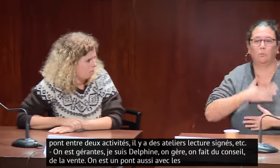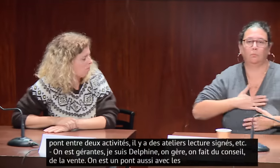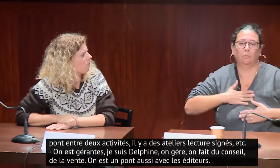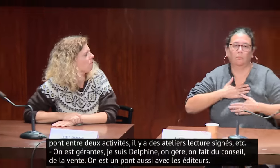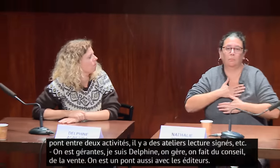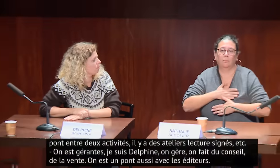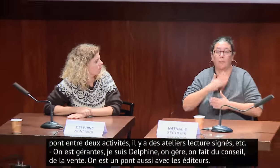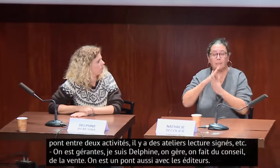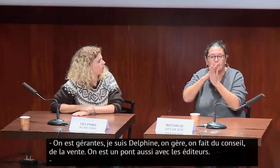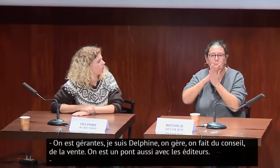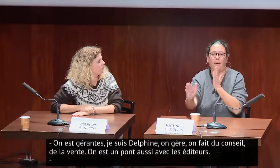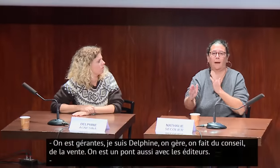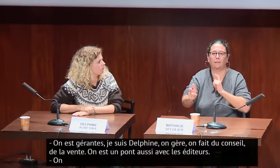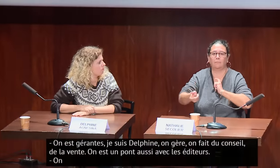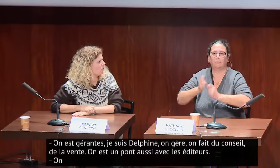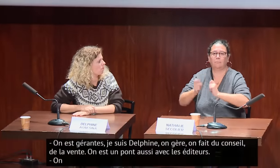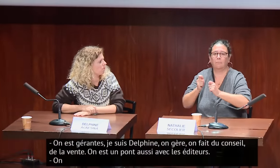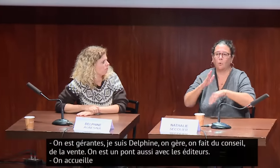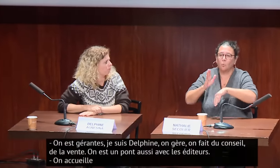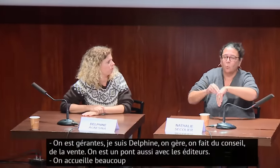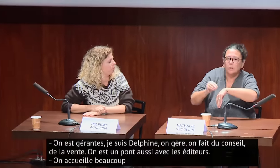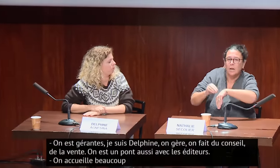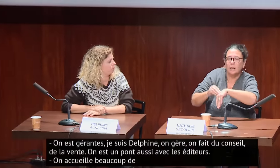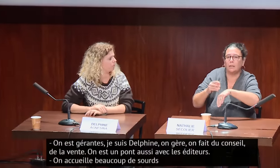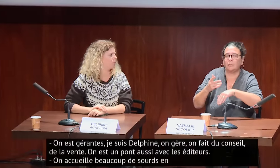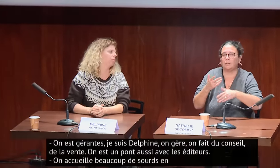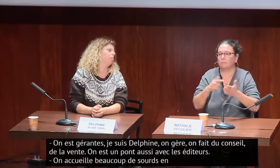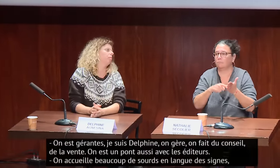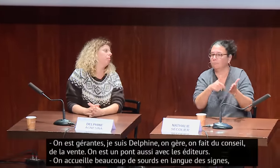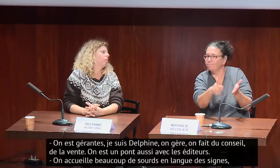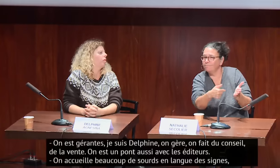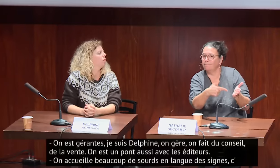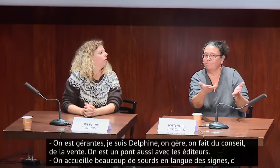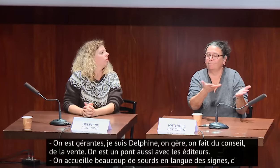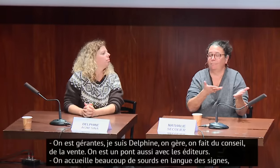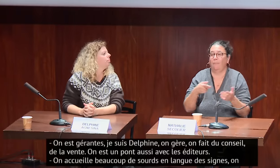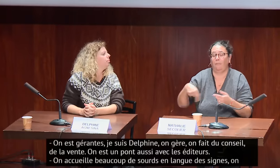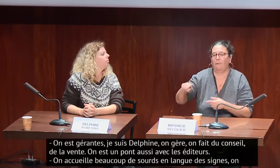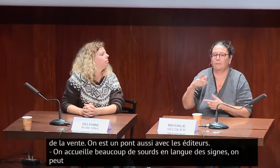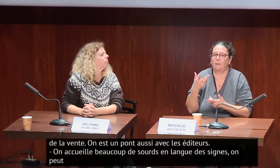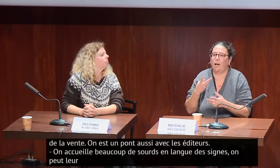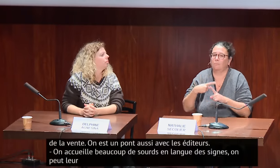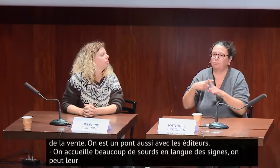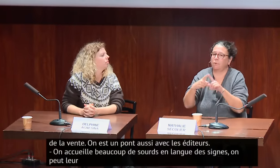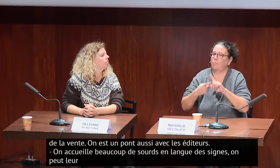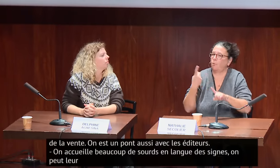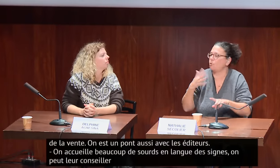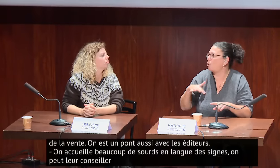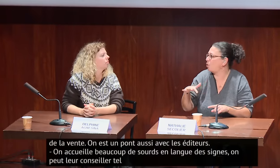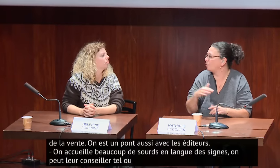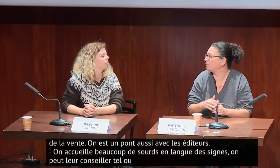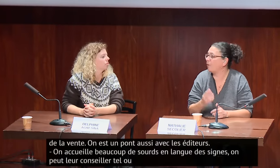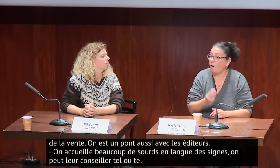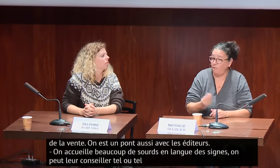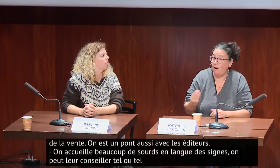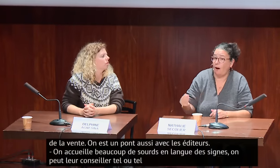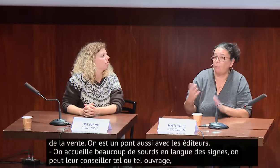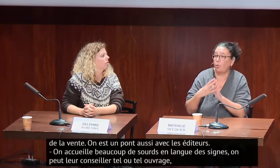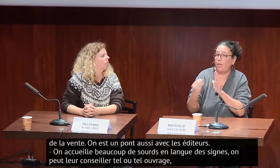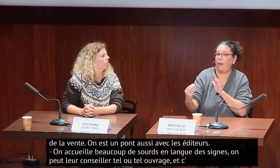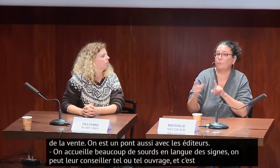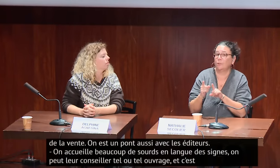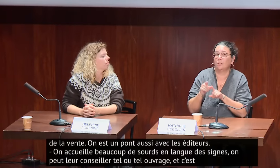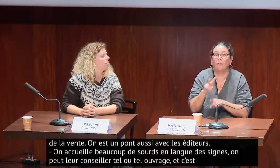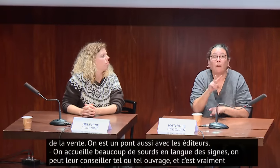Alors, on accueille beaucoup de sourds en langue des signes et on peut leur conseiller tel ou tel ouvrage. Et c'est vraiment très,